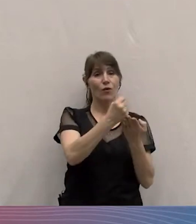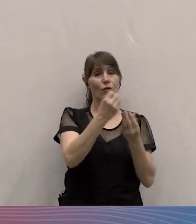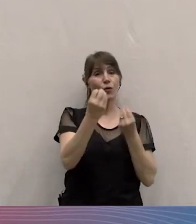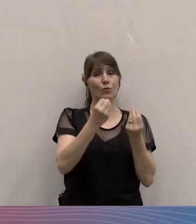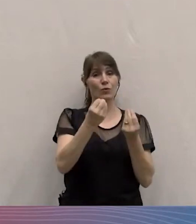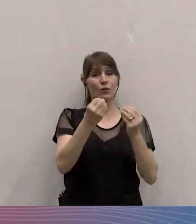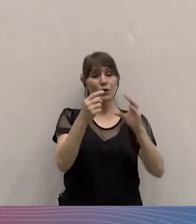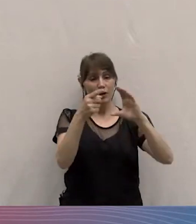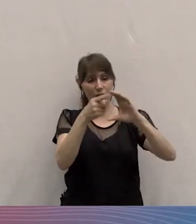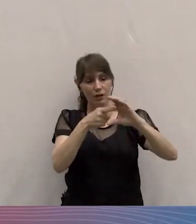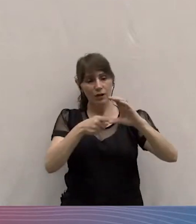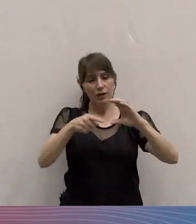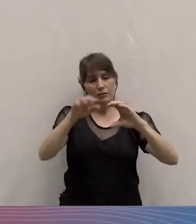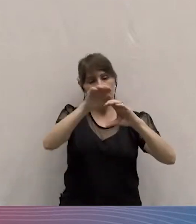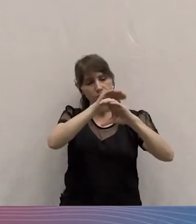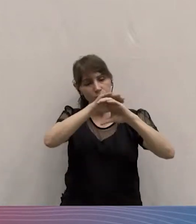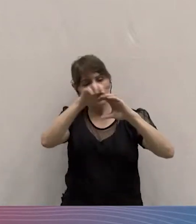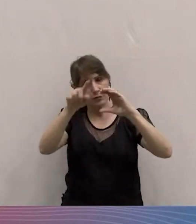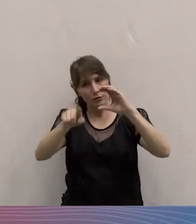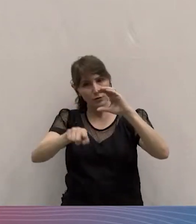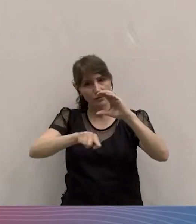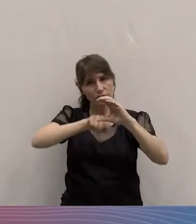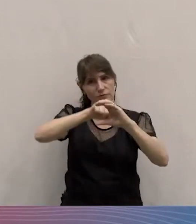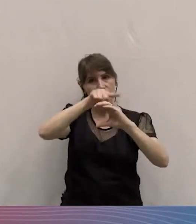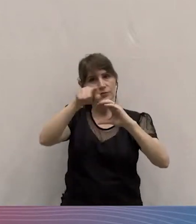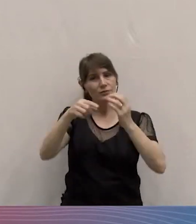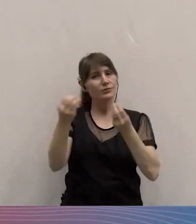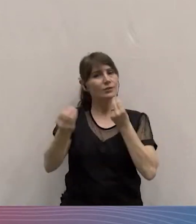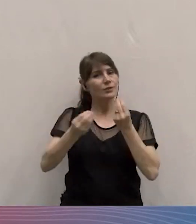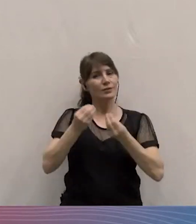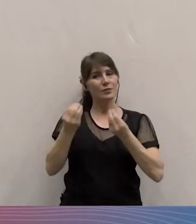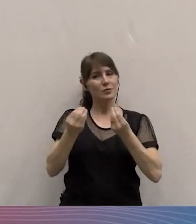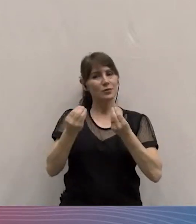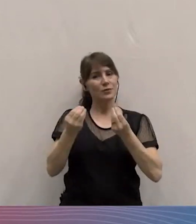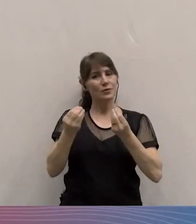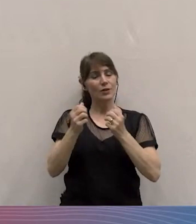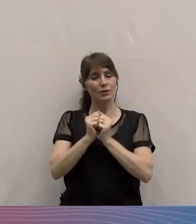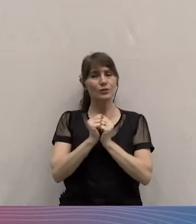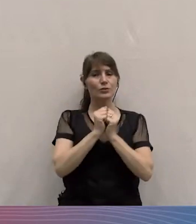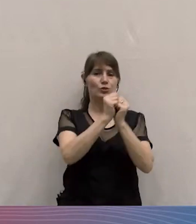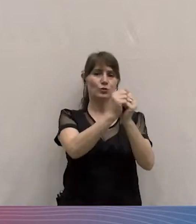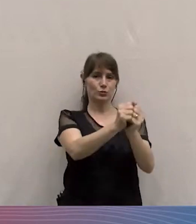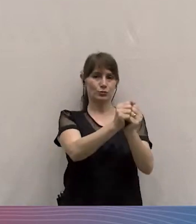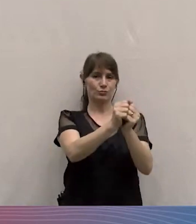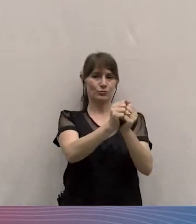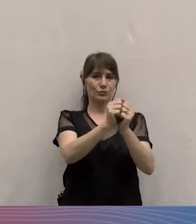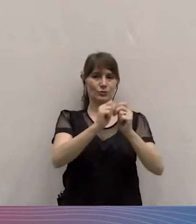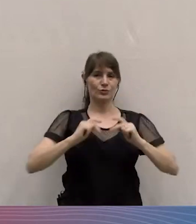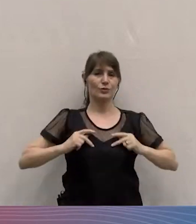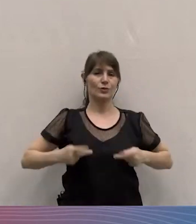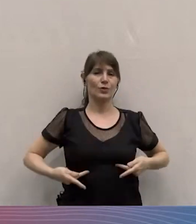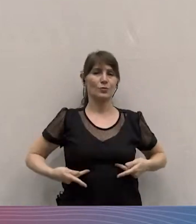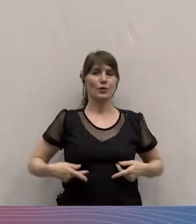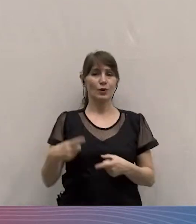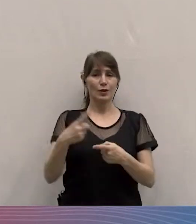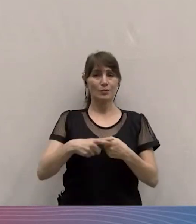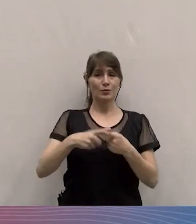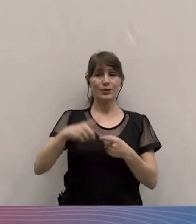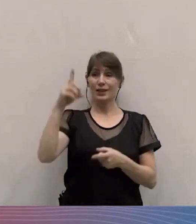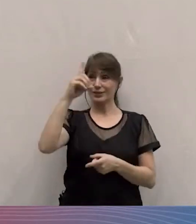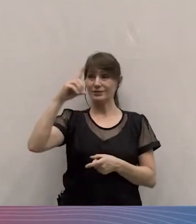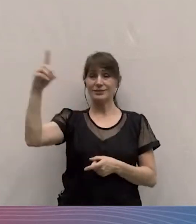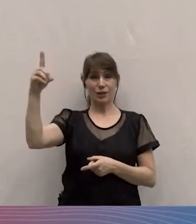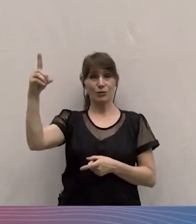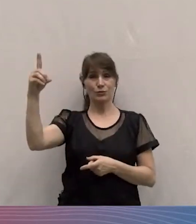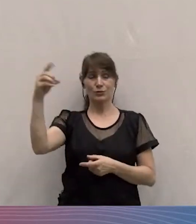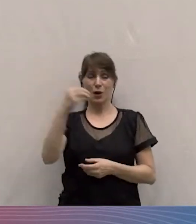contorno. Mas quando levou pelo contorno, o conteúdo foi junto. Porque Deus colocou todos